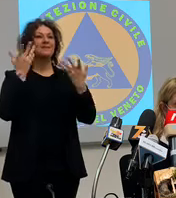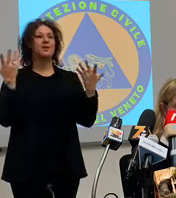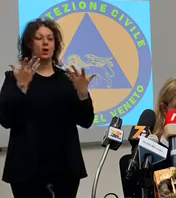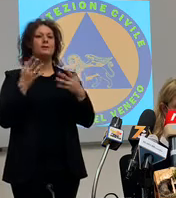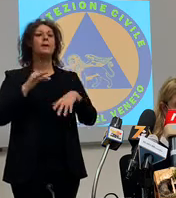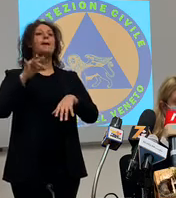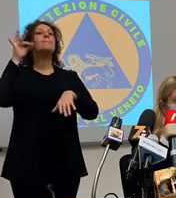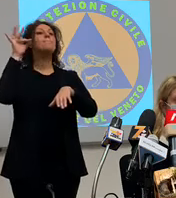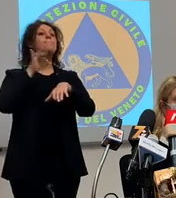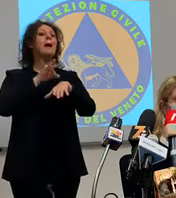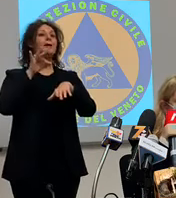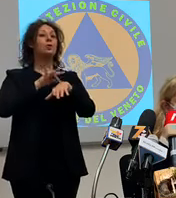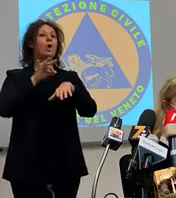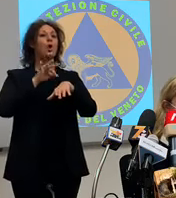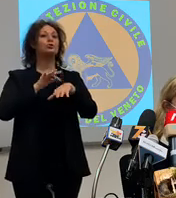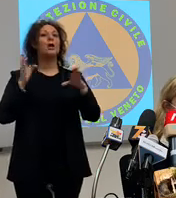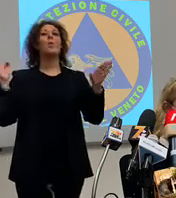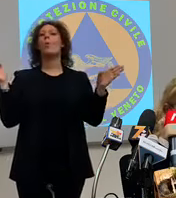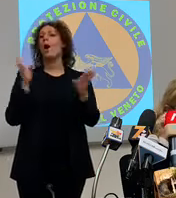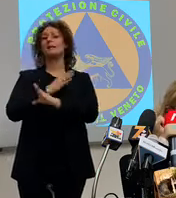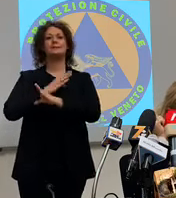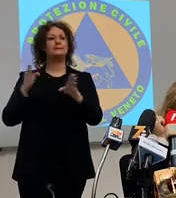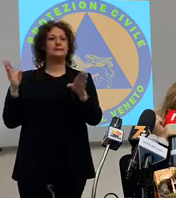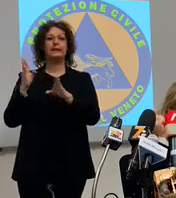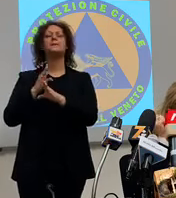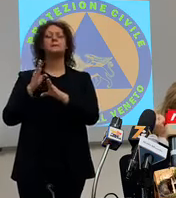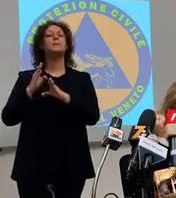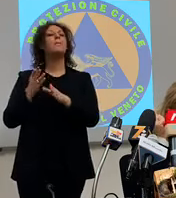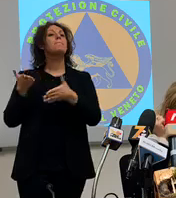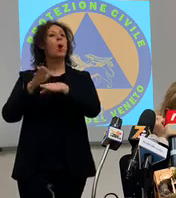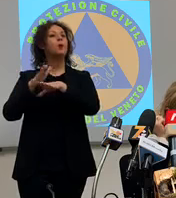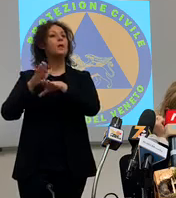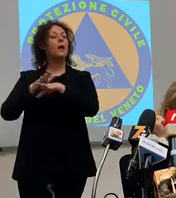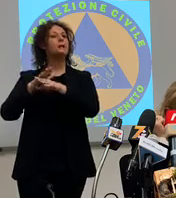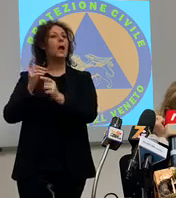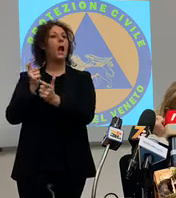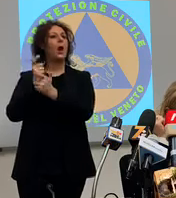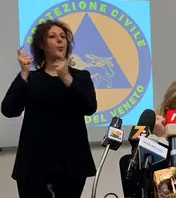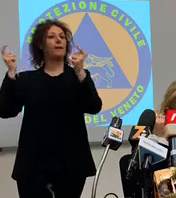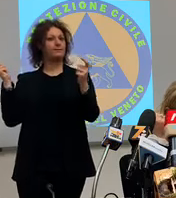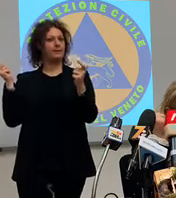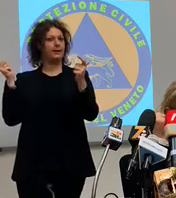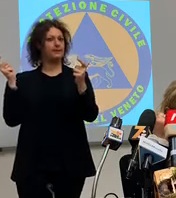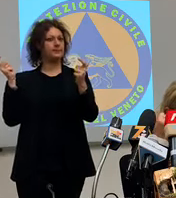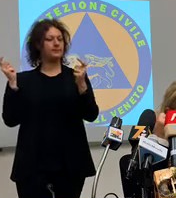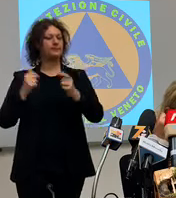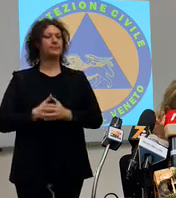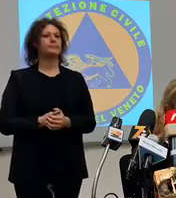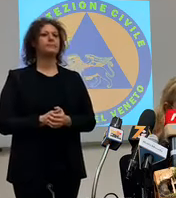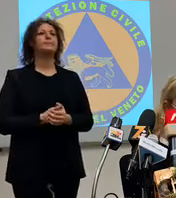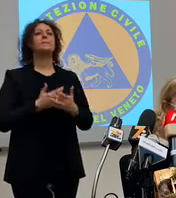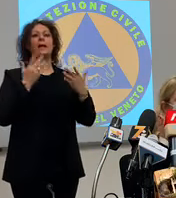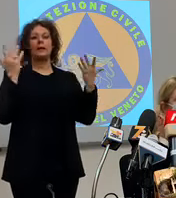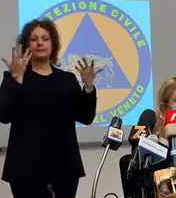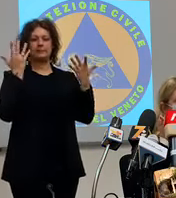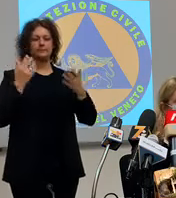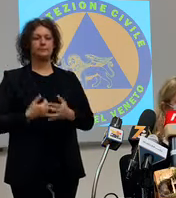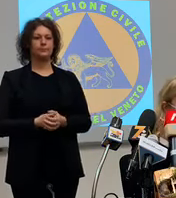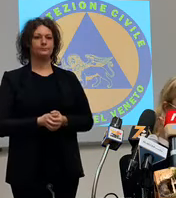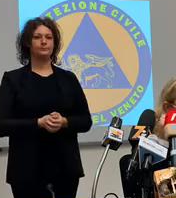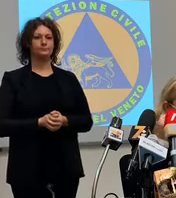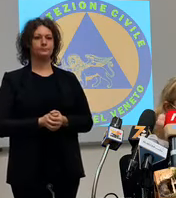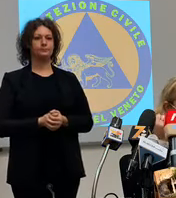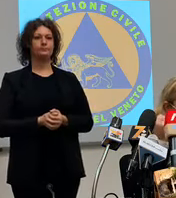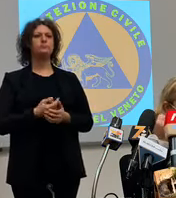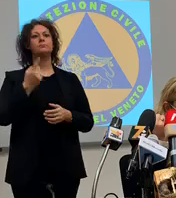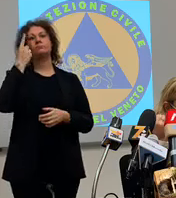patologie croniche e principalmente per il un eccesso di morte per le